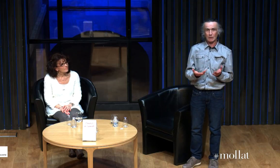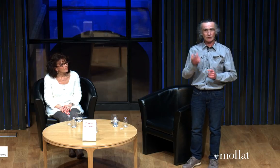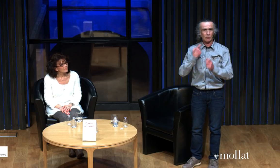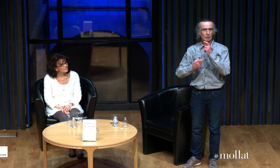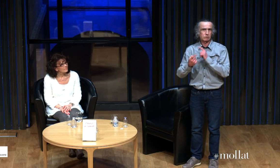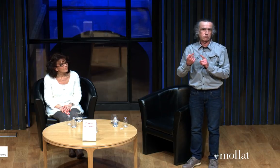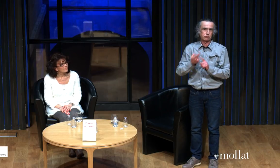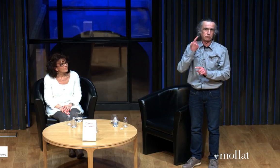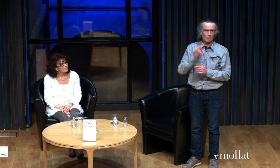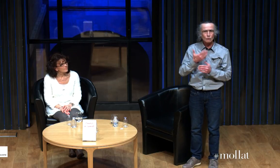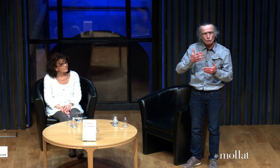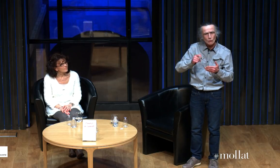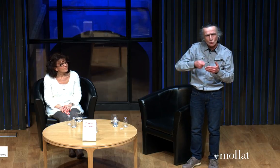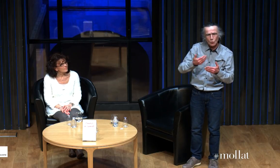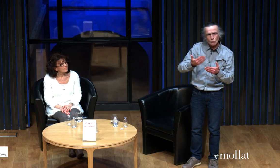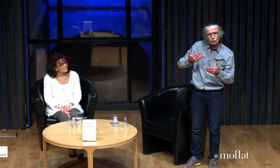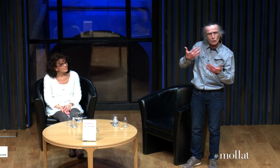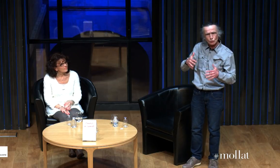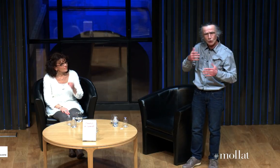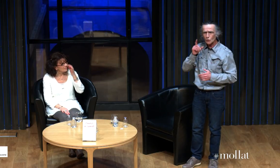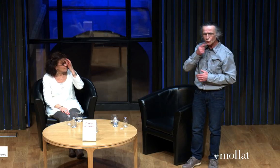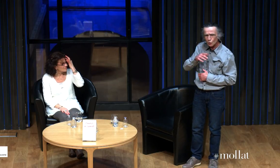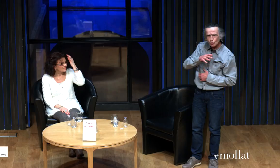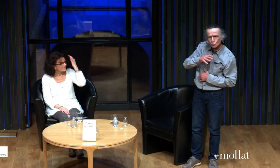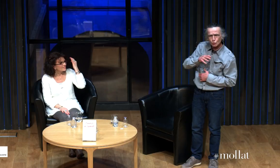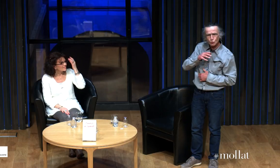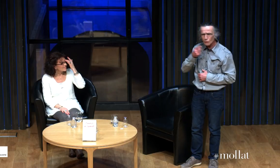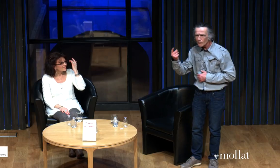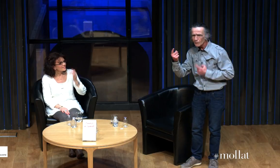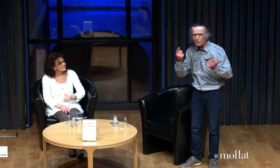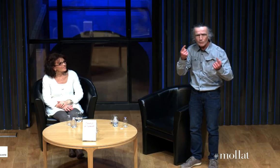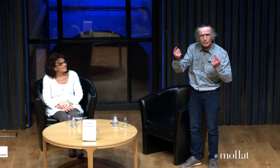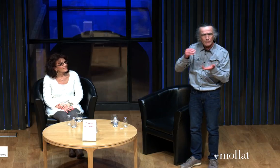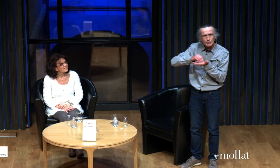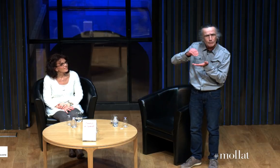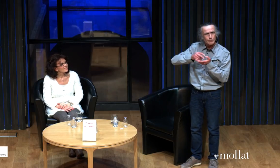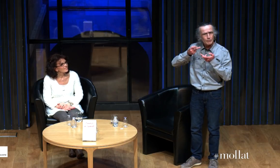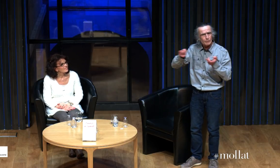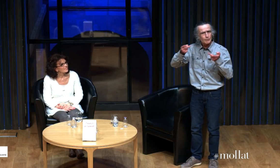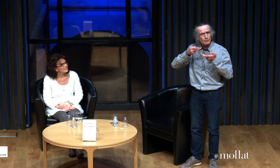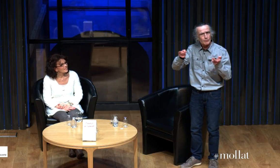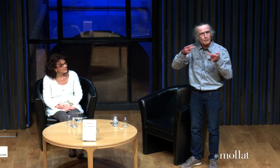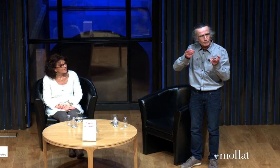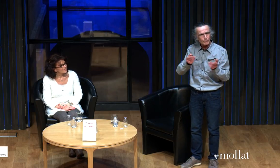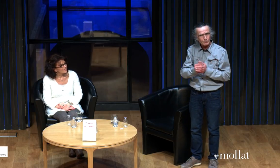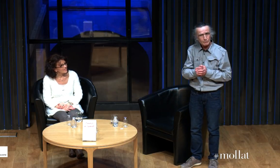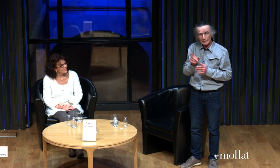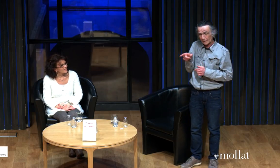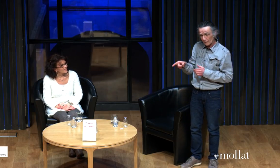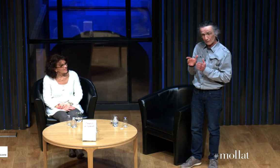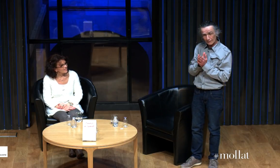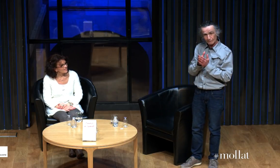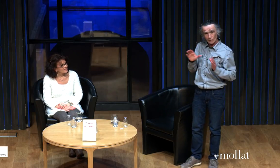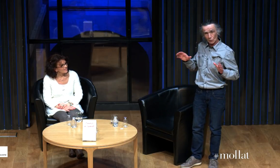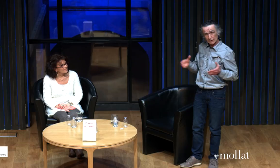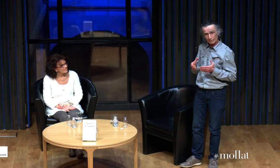pu avouer très personnelles. Donc bien sûr, sur notre vie, les sourds étaient isolés, il y a eu